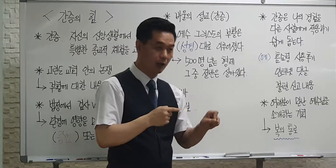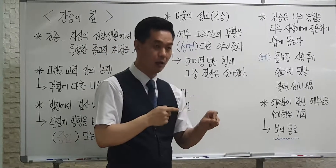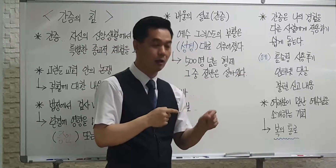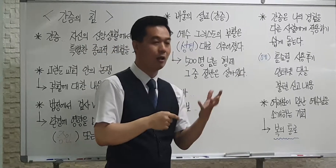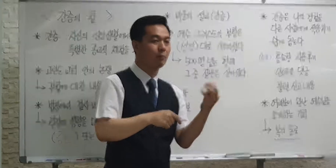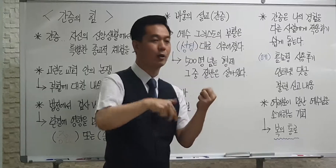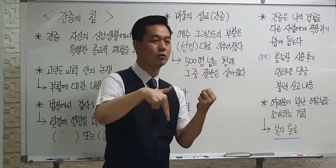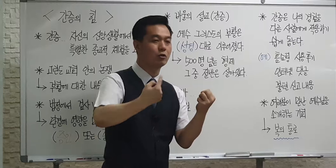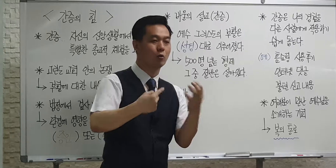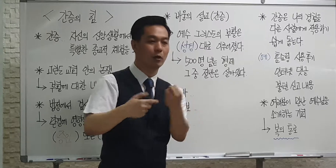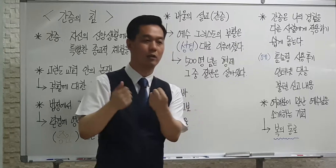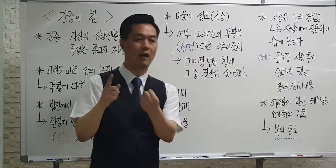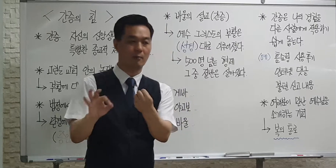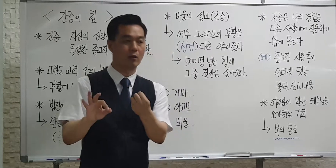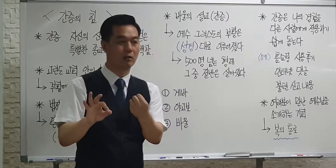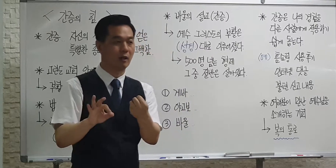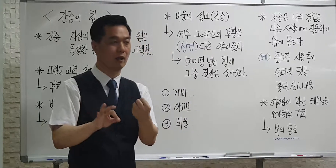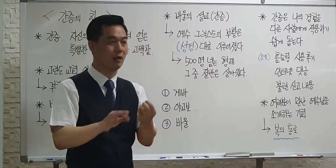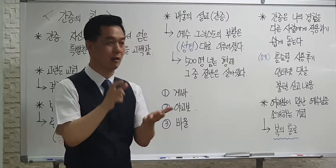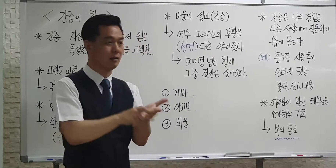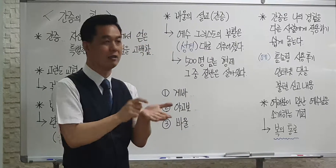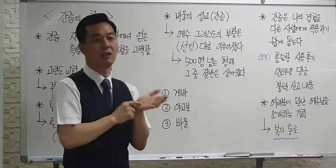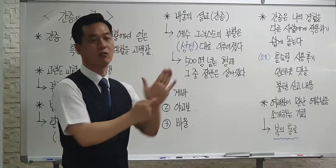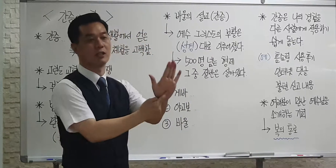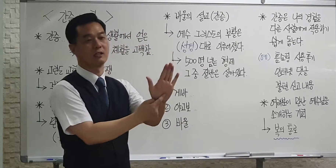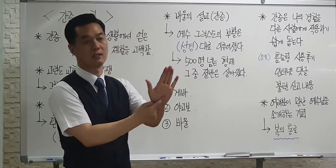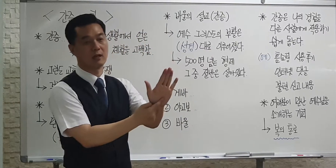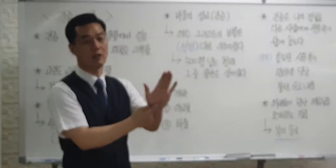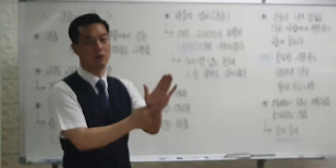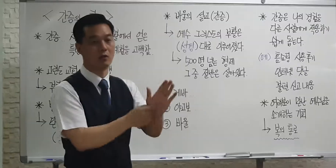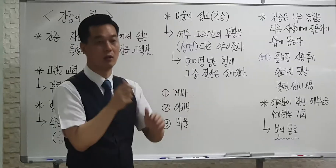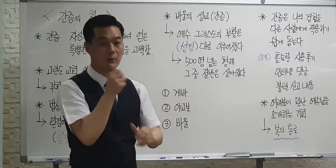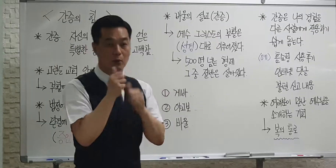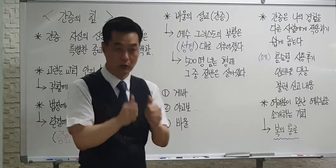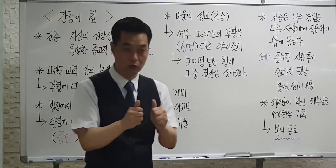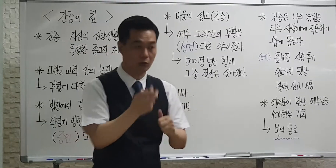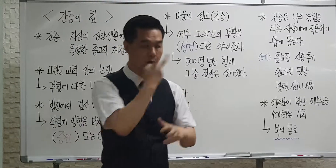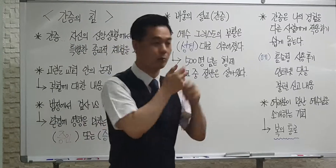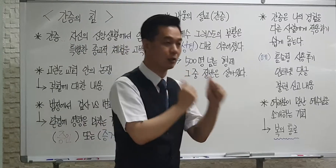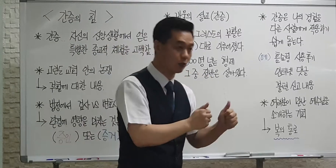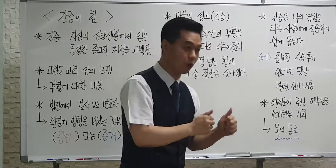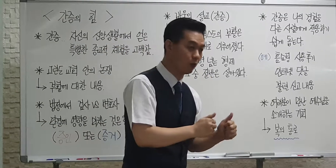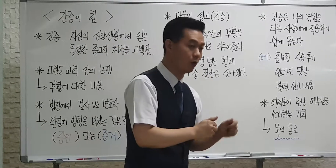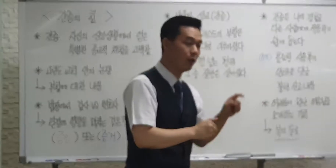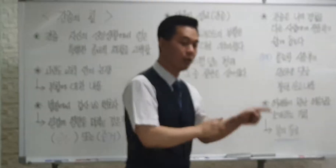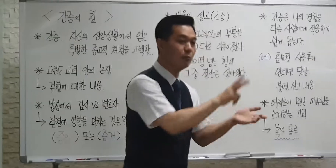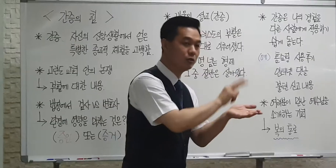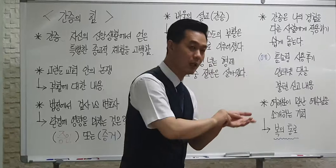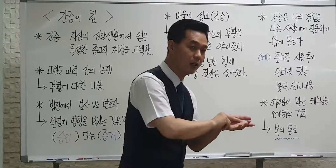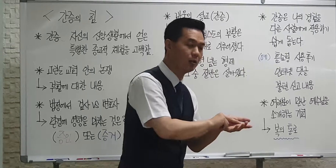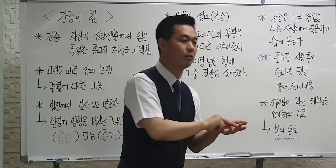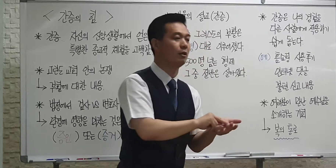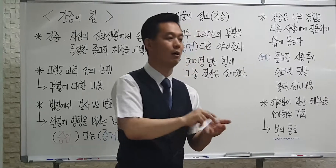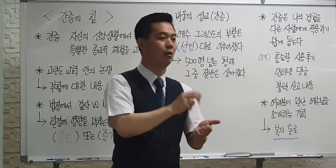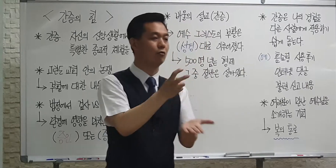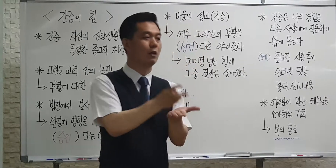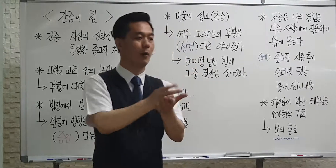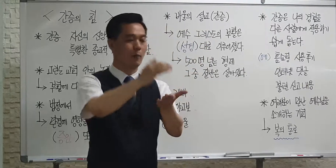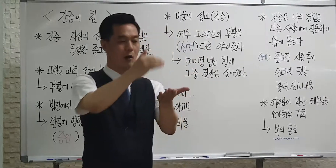끄집어다가 몇 조, 몇 항 뭐 이렇게 있다고 제시를 해요. 변호사도 그렇고 검사도 그렇고 이 문제는 우리 법에